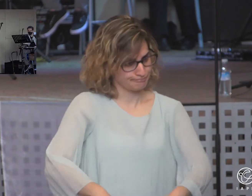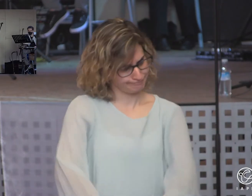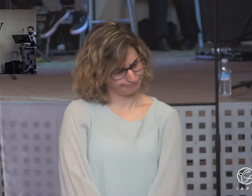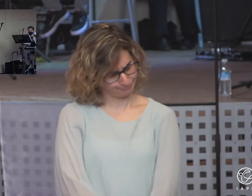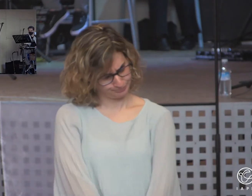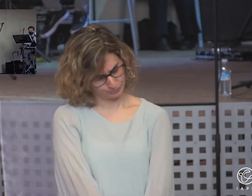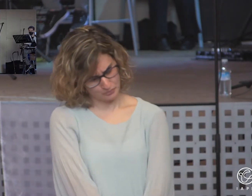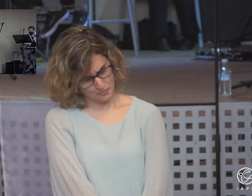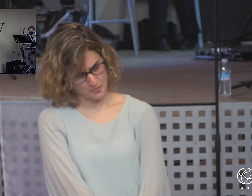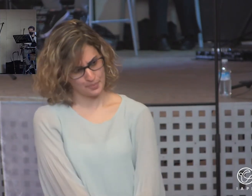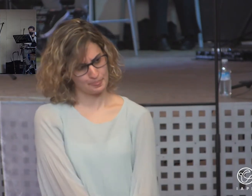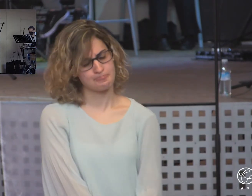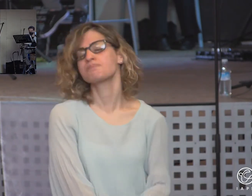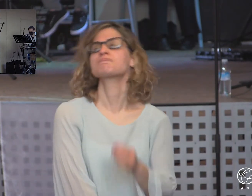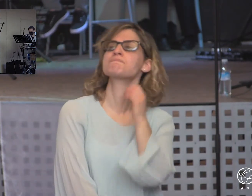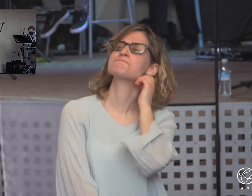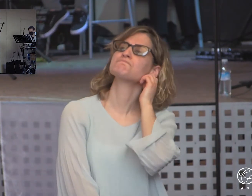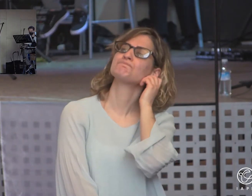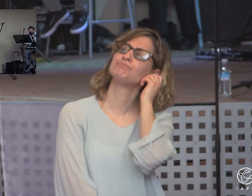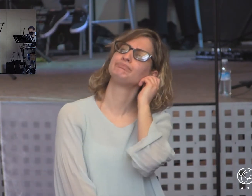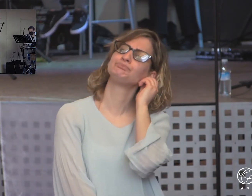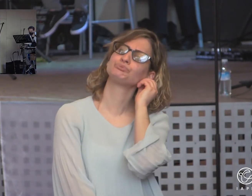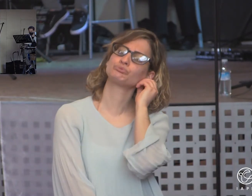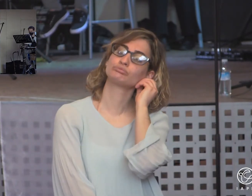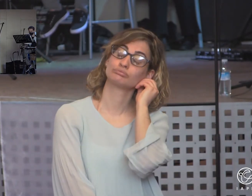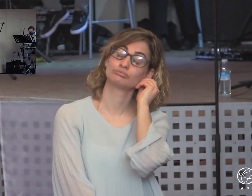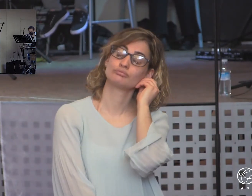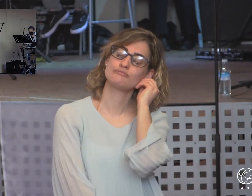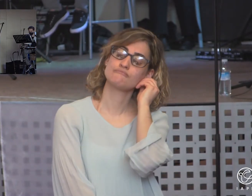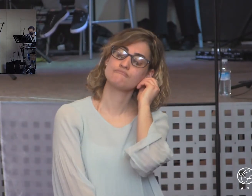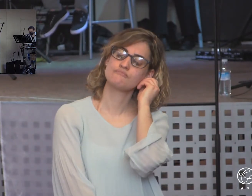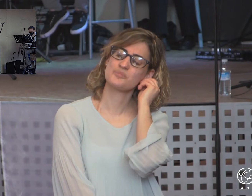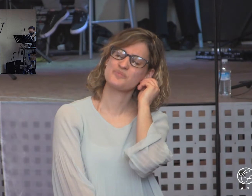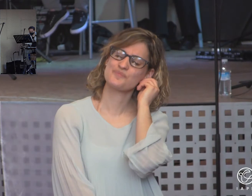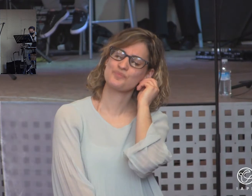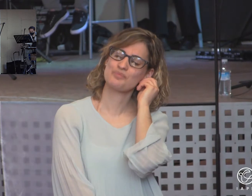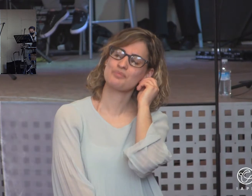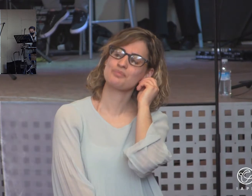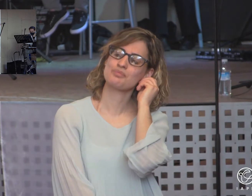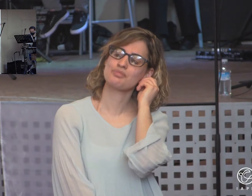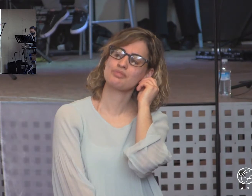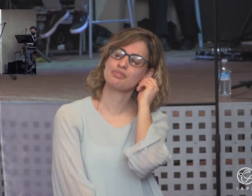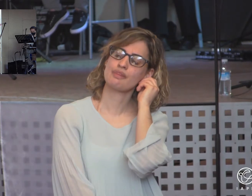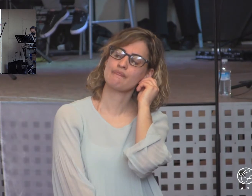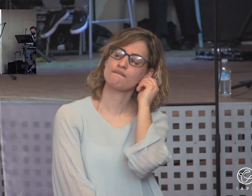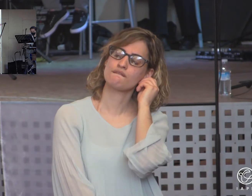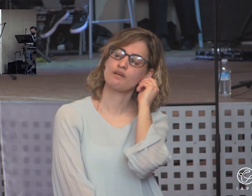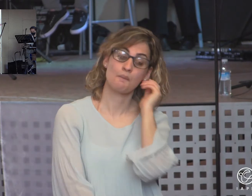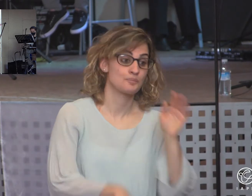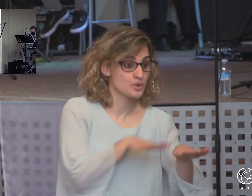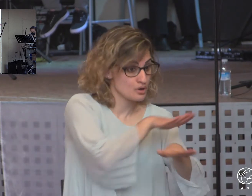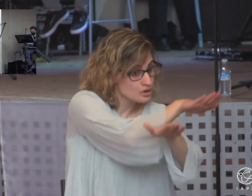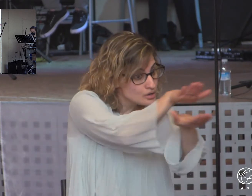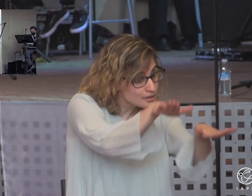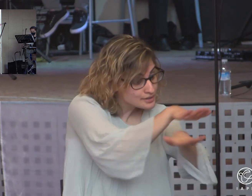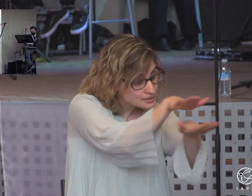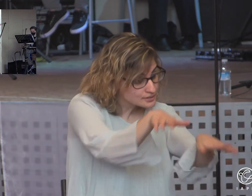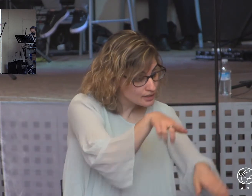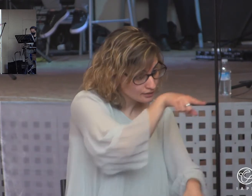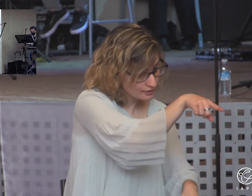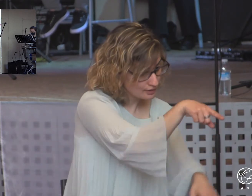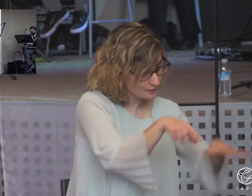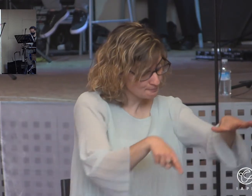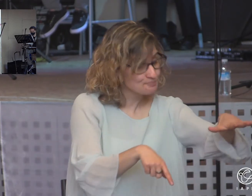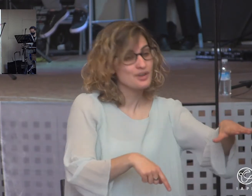Y había entre ellos un hombre que llevaba casi 40 años enfermo